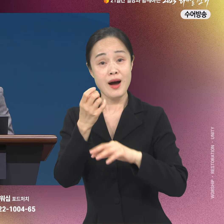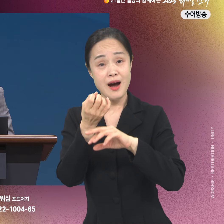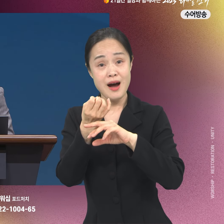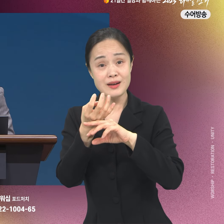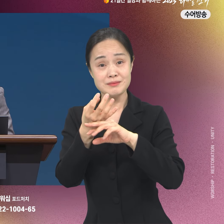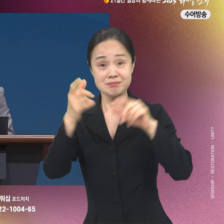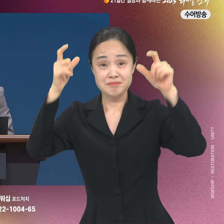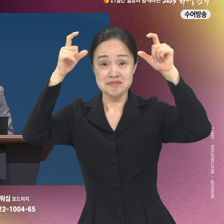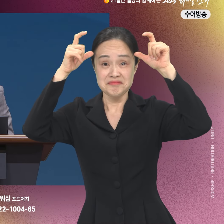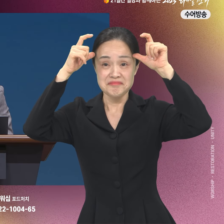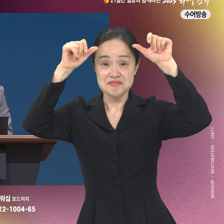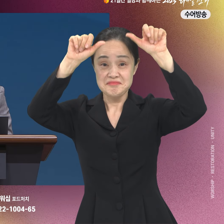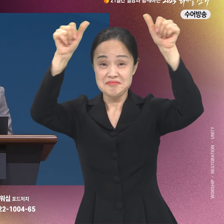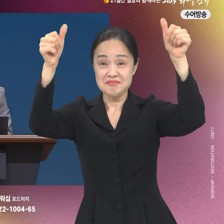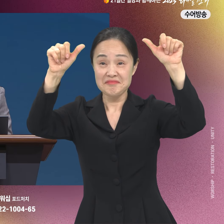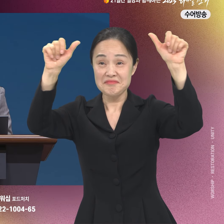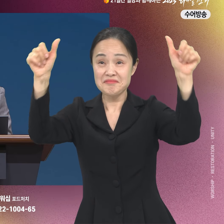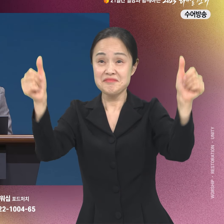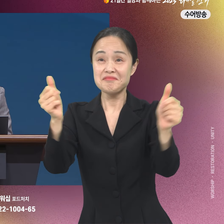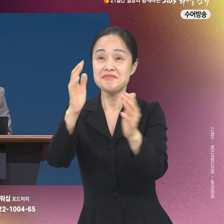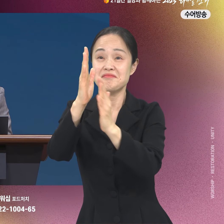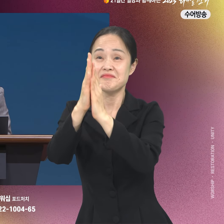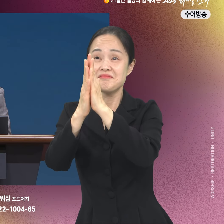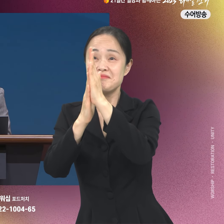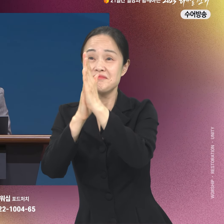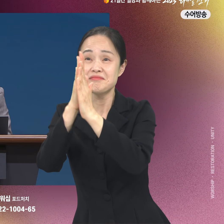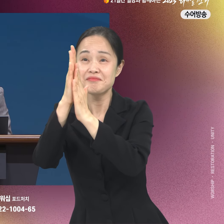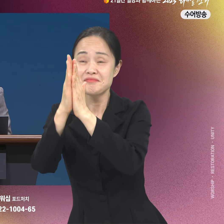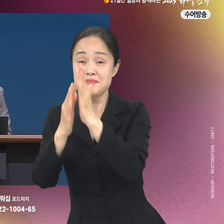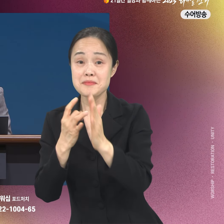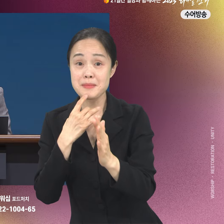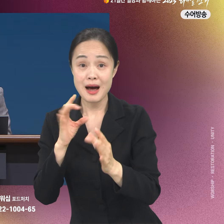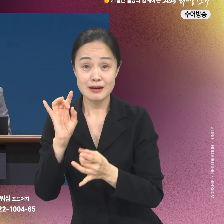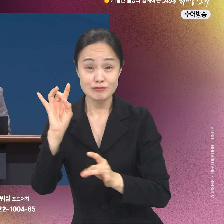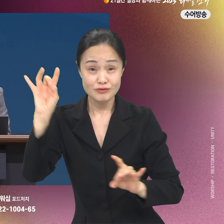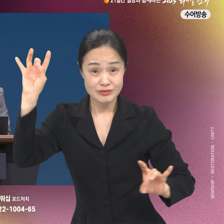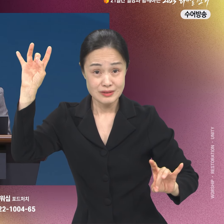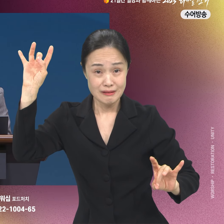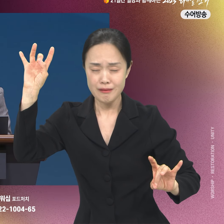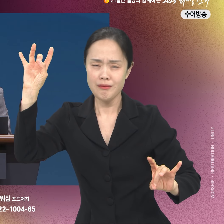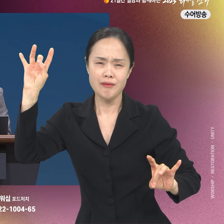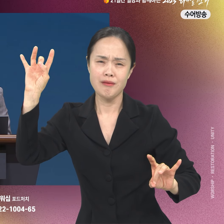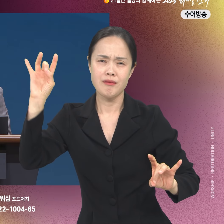게 아니었던 거예요. 하나님 자리에 다른 무언가가 들어있으면 그건 무조건 우상입니다.